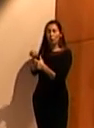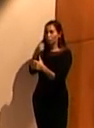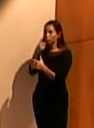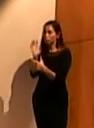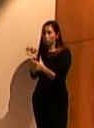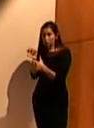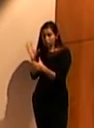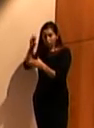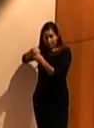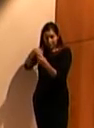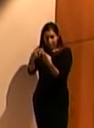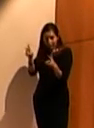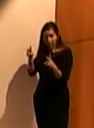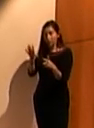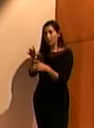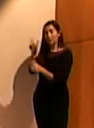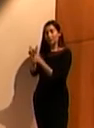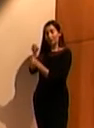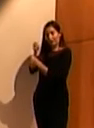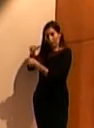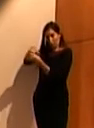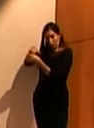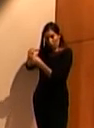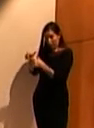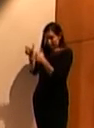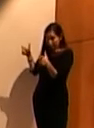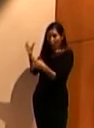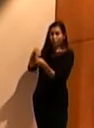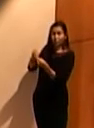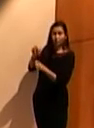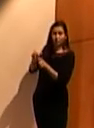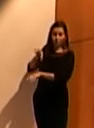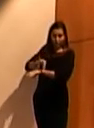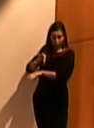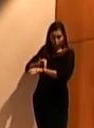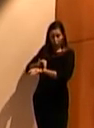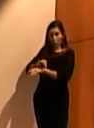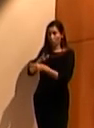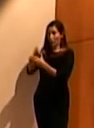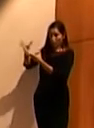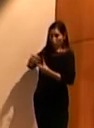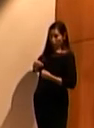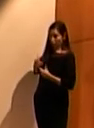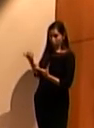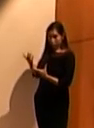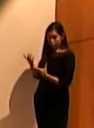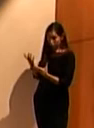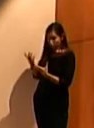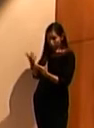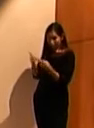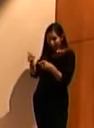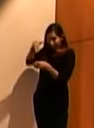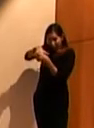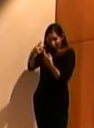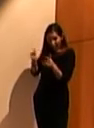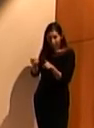Les personnes donc, qui travaillent dans cet établissement et les patients qui sont pris en charge, ben, ils habitent dans la ville aussi. Enfin,